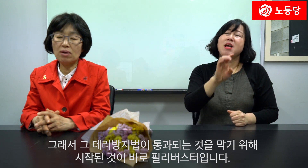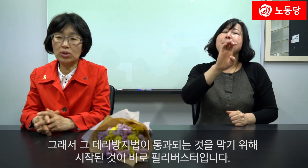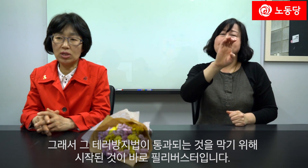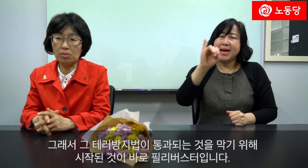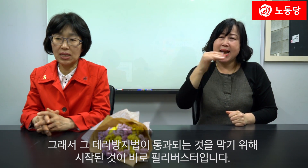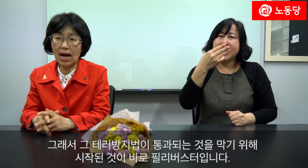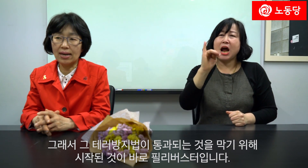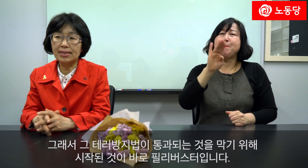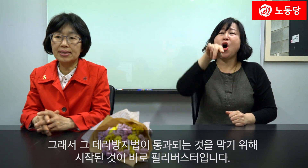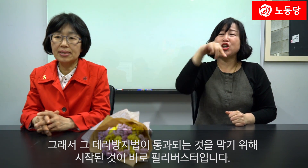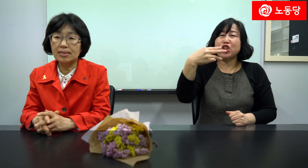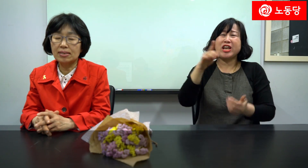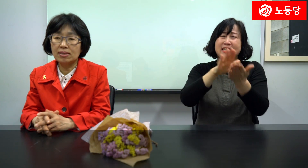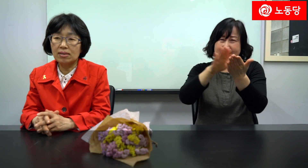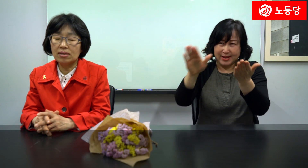바로 필리버스터입니다.